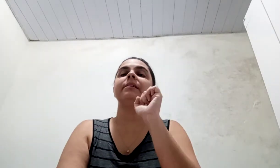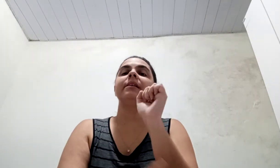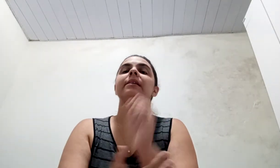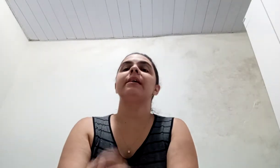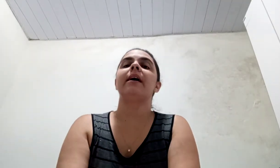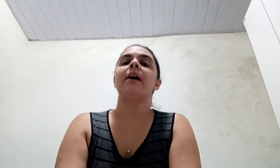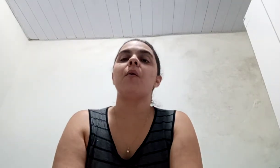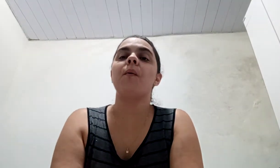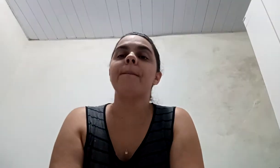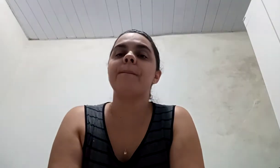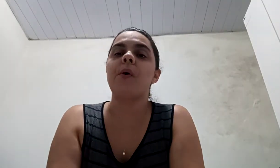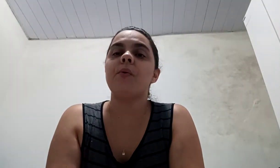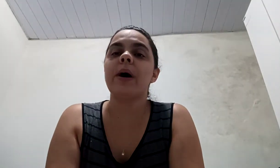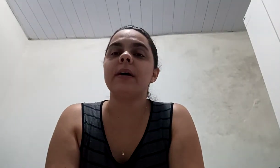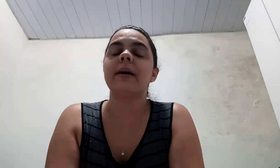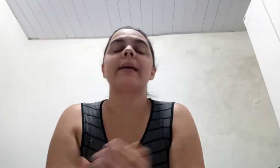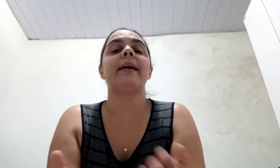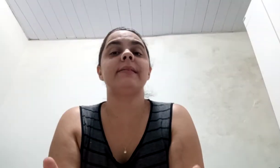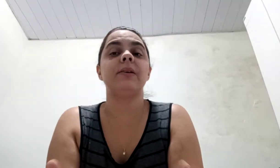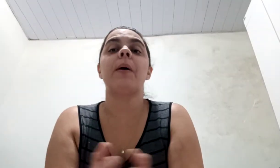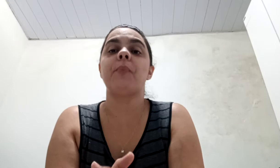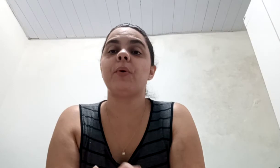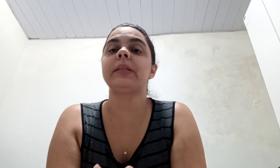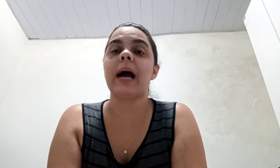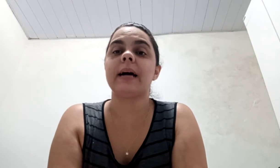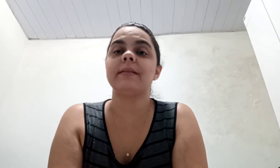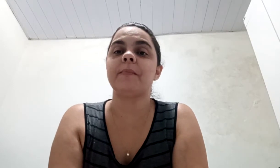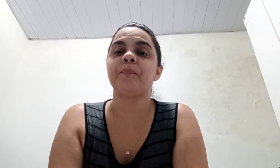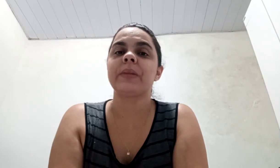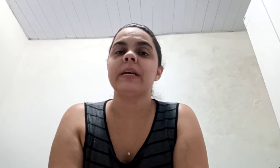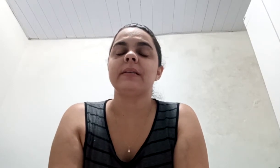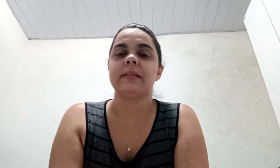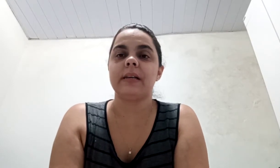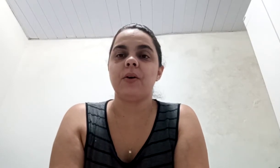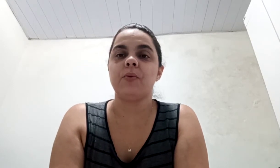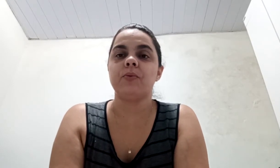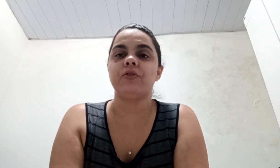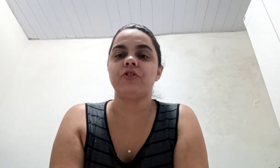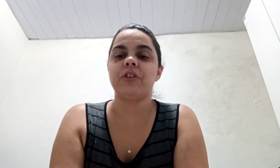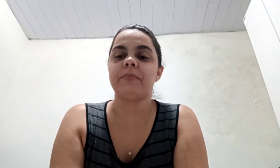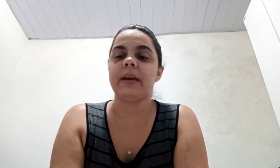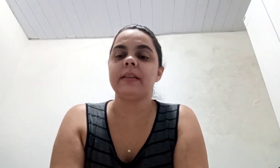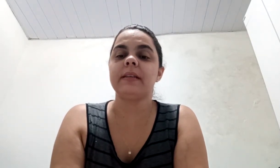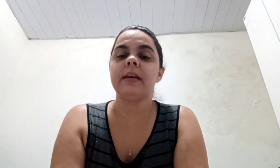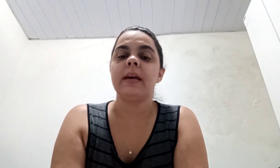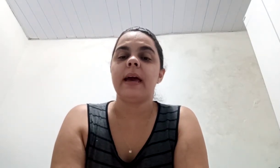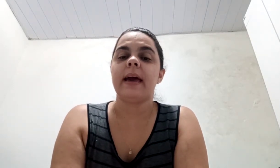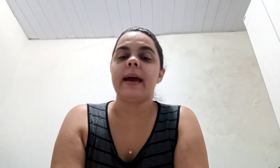dizer que é quer dizer uma boa tarde. São justamente